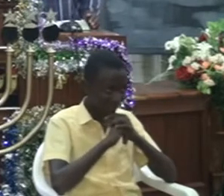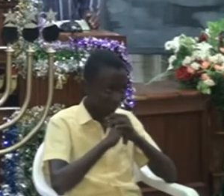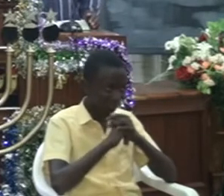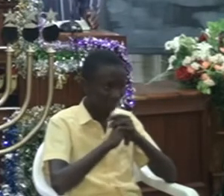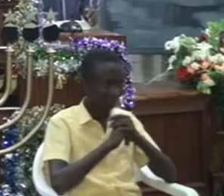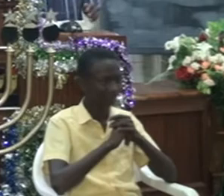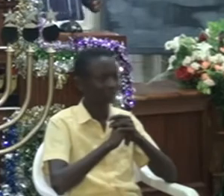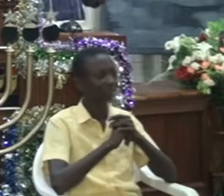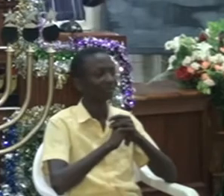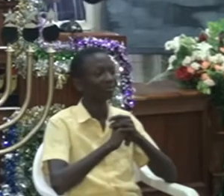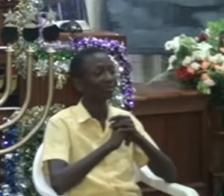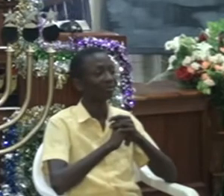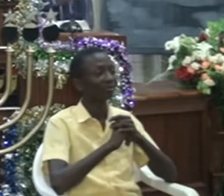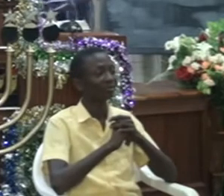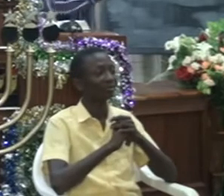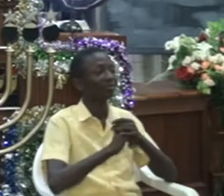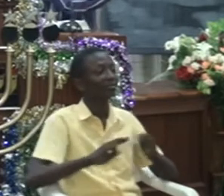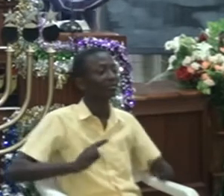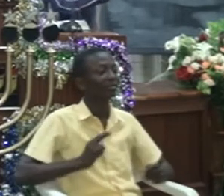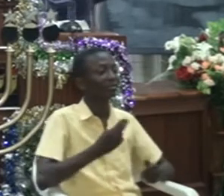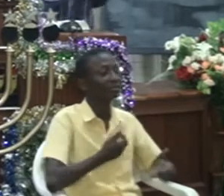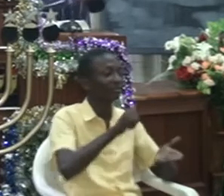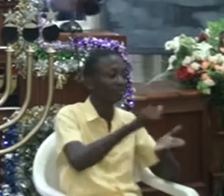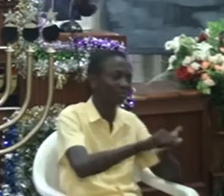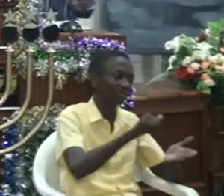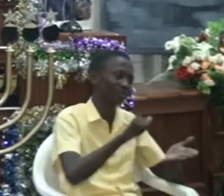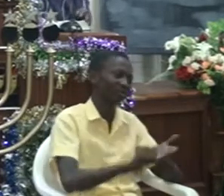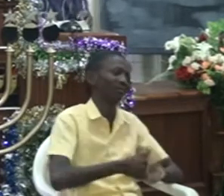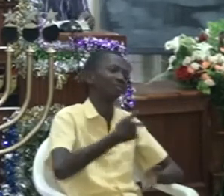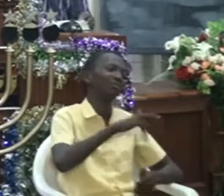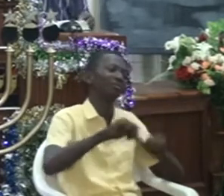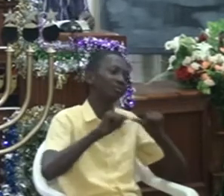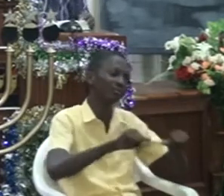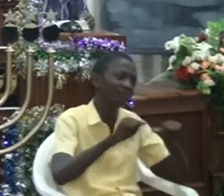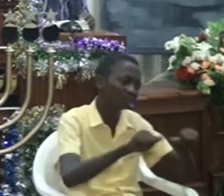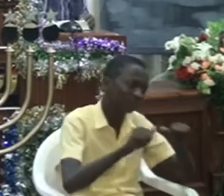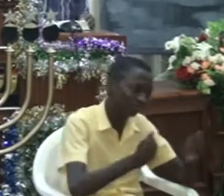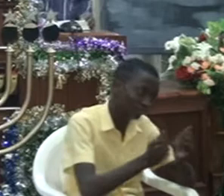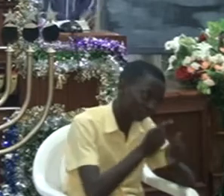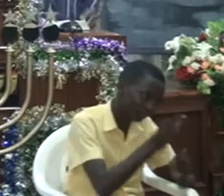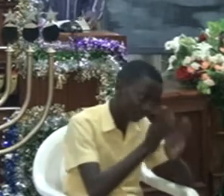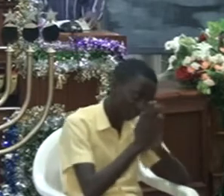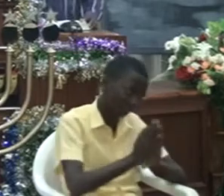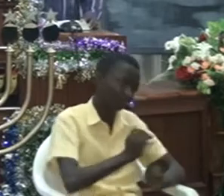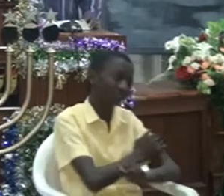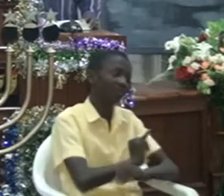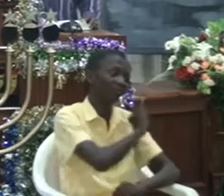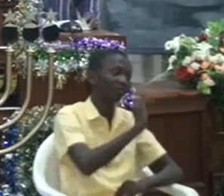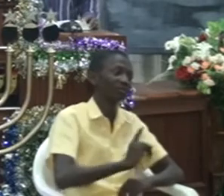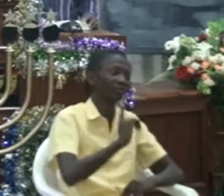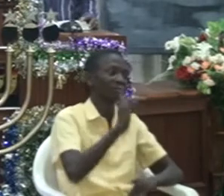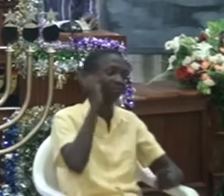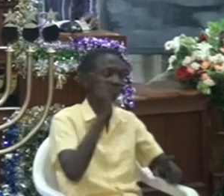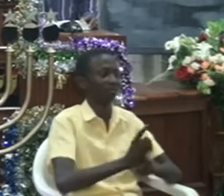L'intercesseur va continuer. Na mutetezi yeye ataendelesha hii maombi yangu. Et je suis certain.